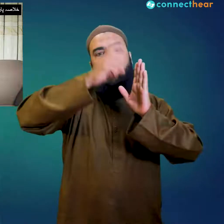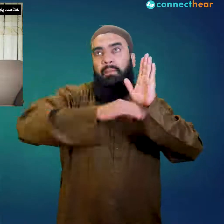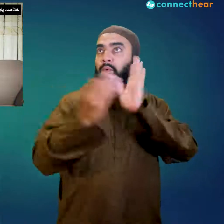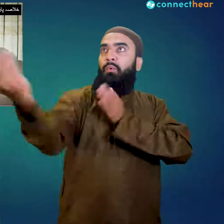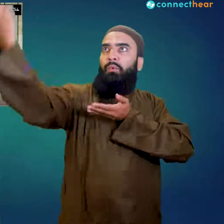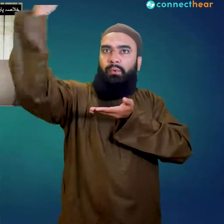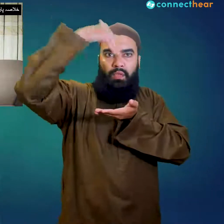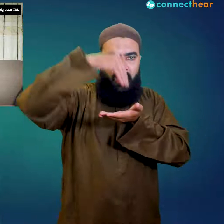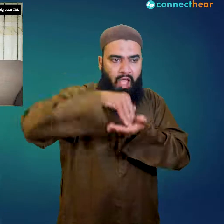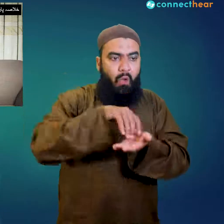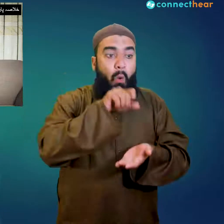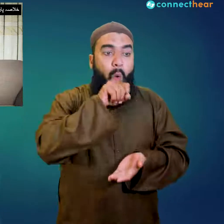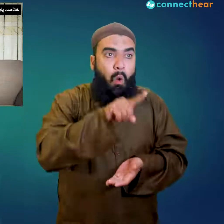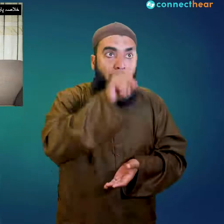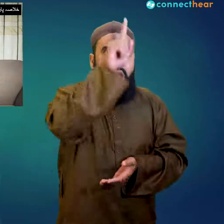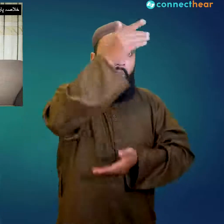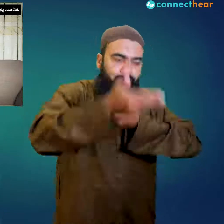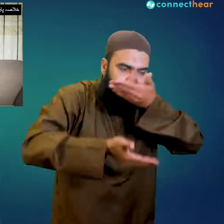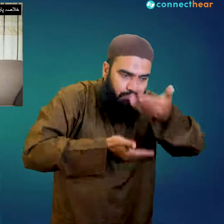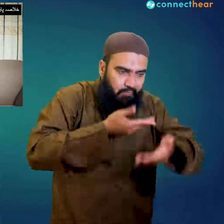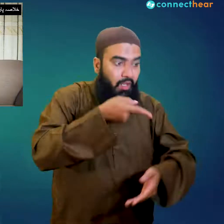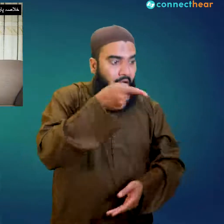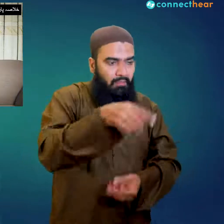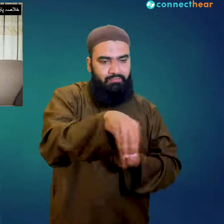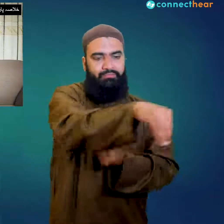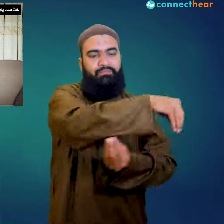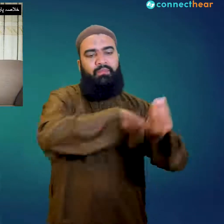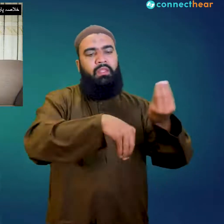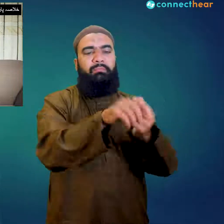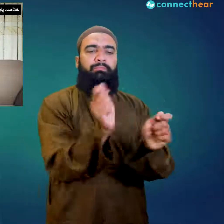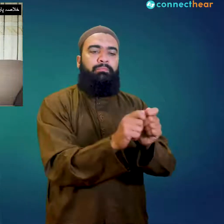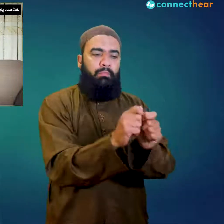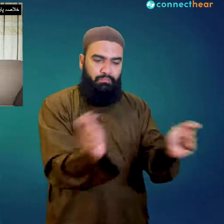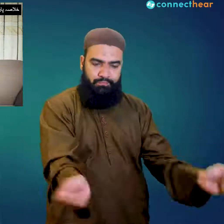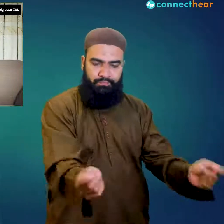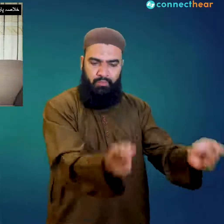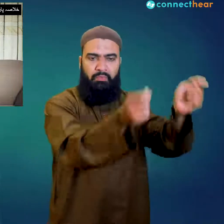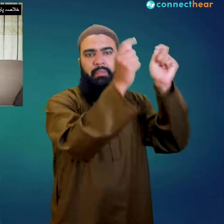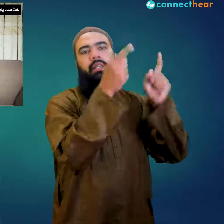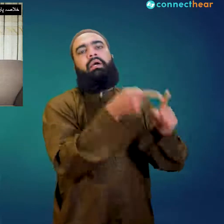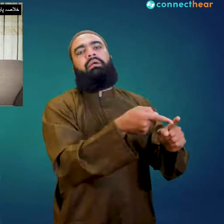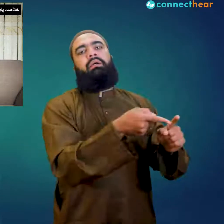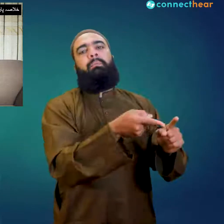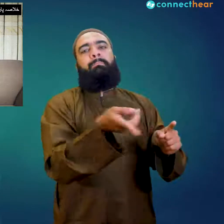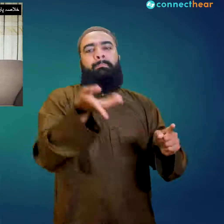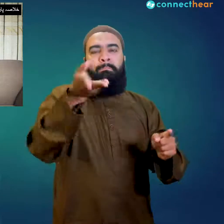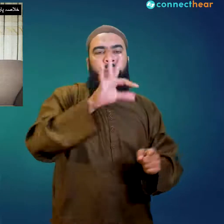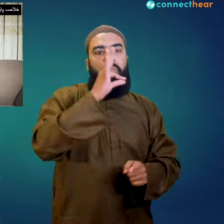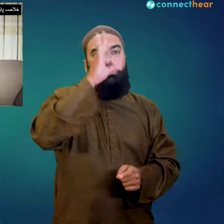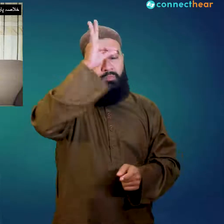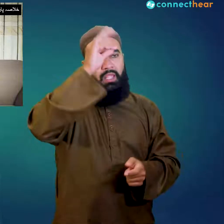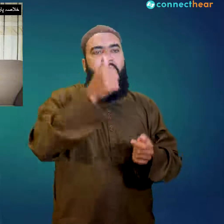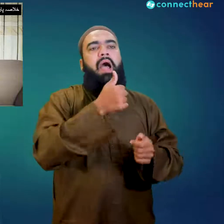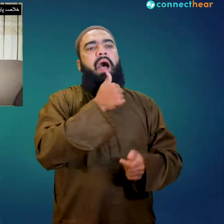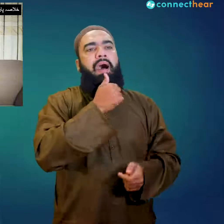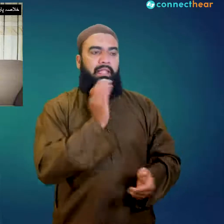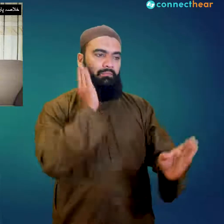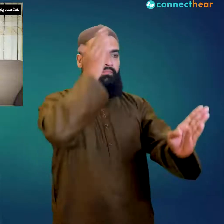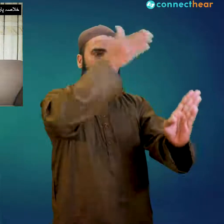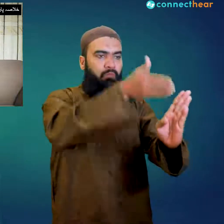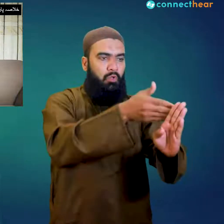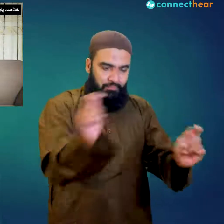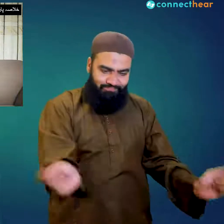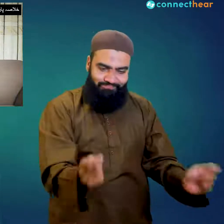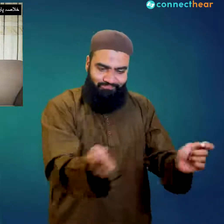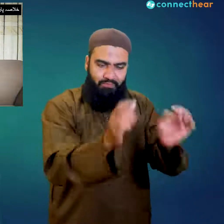گیا تھا، اور اس کی تعمیر کے بعد حضرت آدم علیہ السلام، حوا علیہ السلام کو اس گھر کے طواف